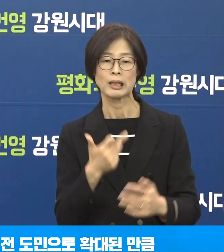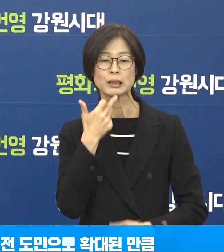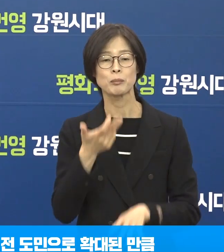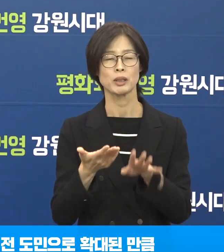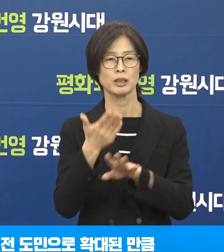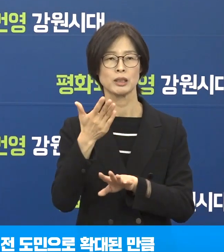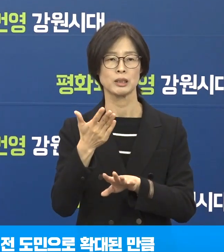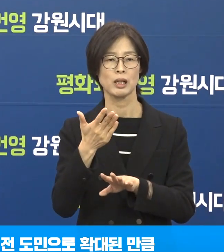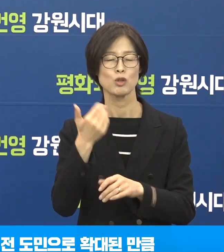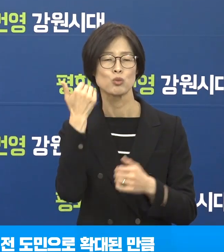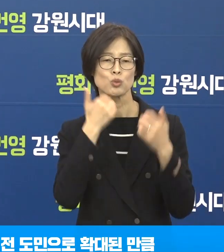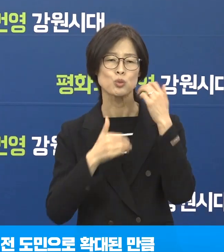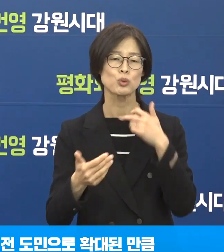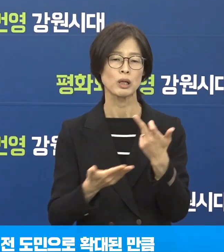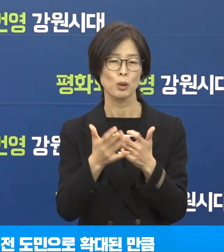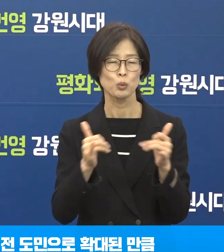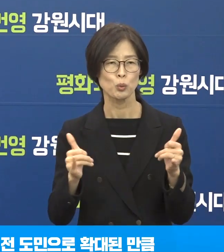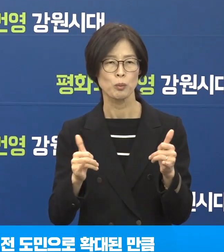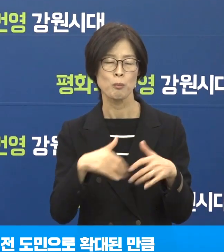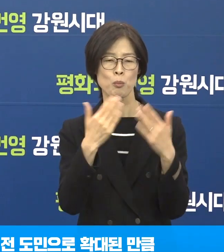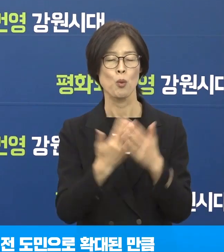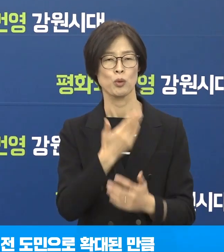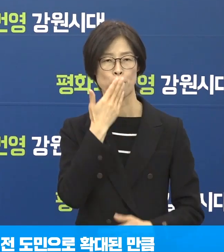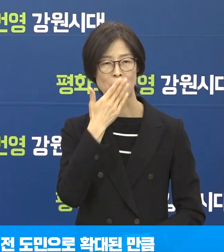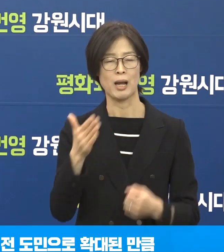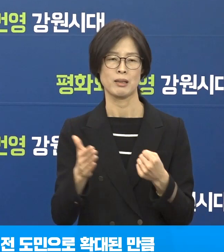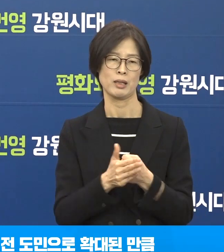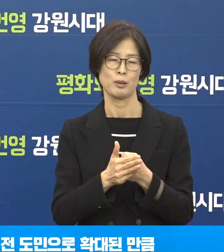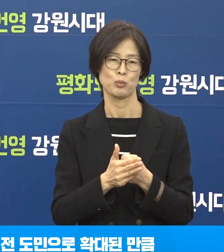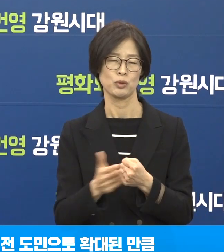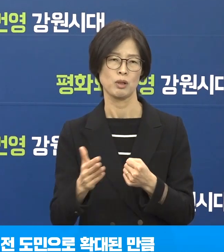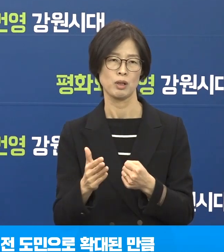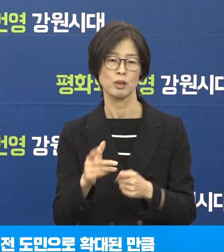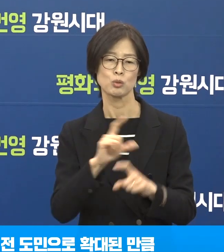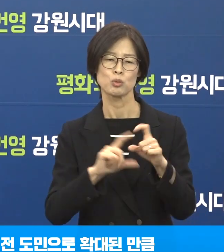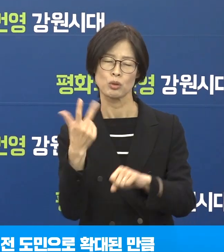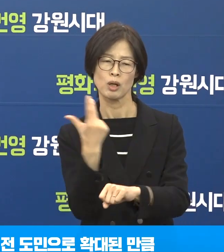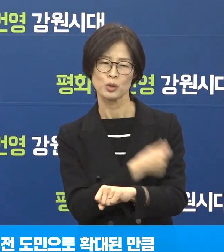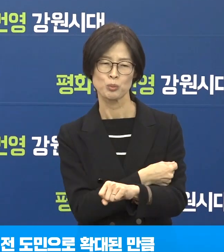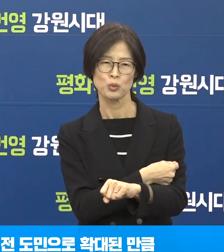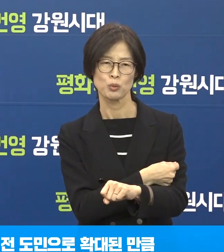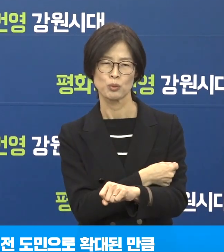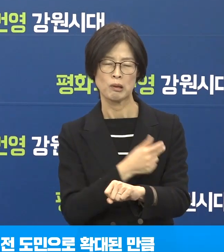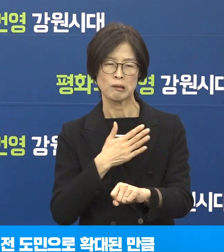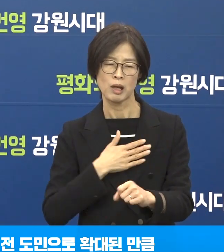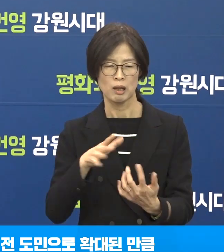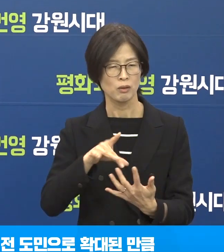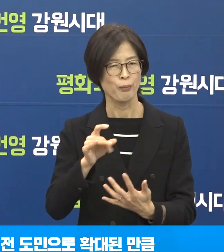이상 전 도민으로 확대된 만큼 추가 접종은 선택이 아닌